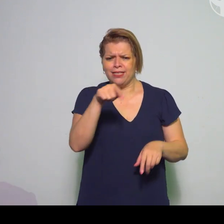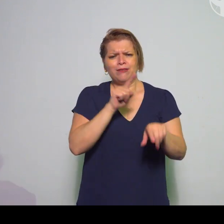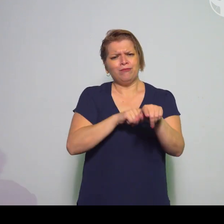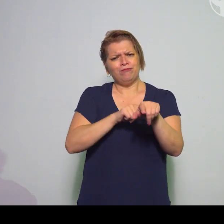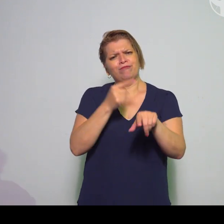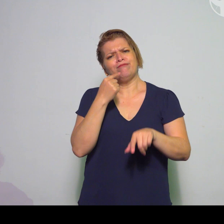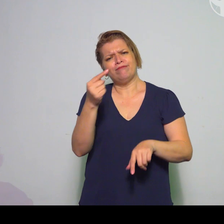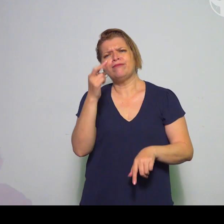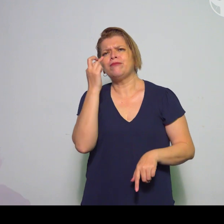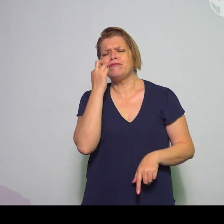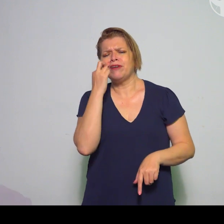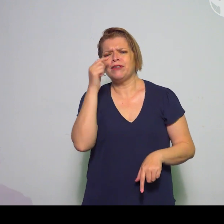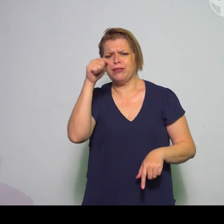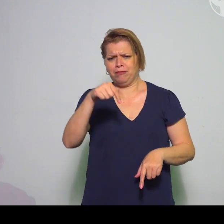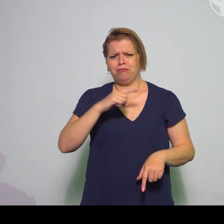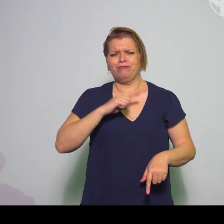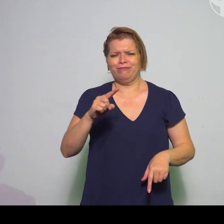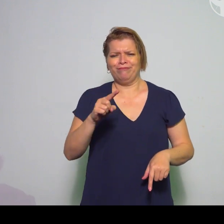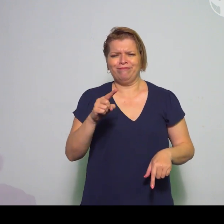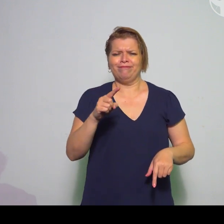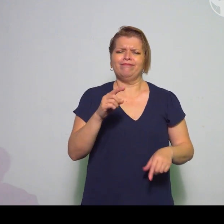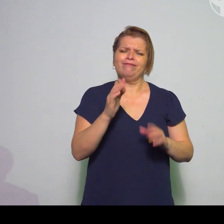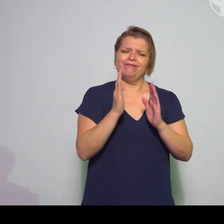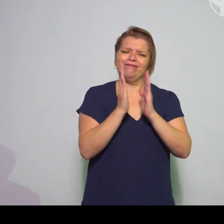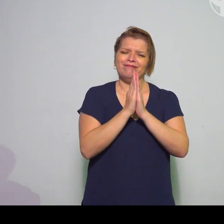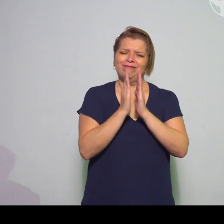Dile: Padre, aquí estoy, Señor.